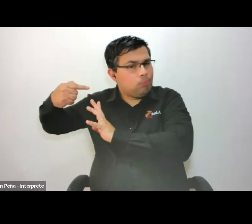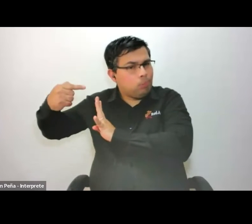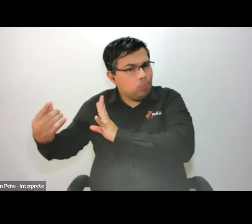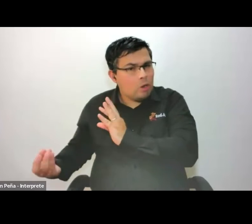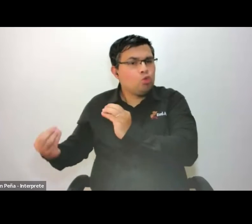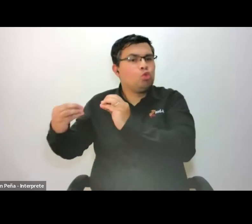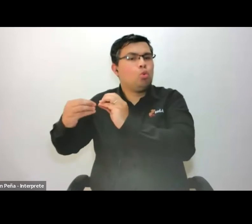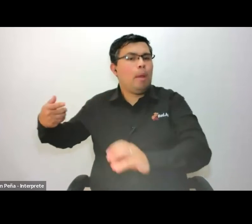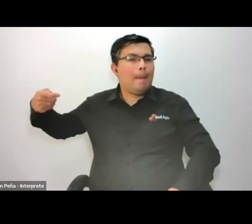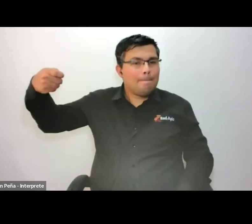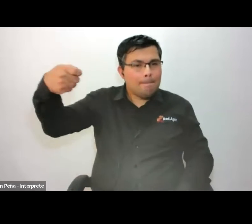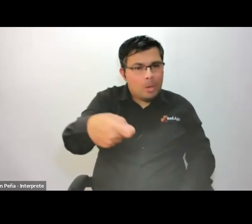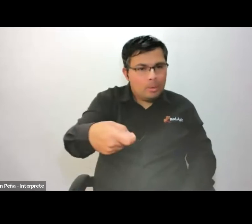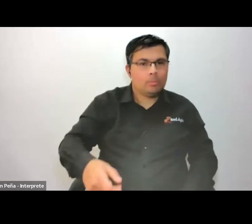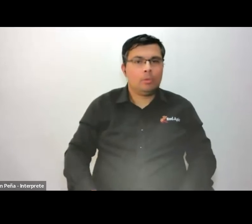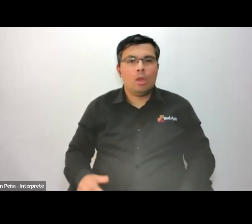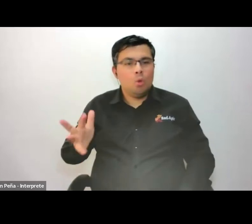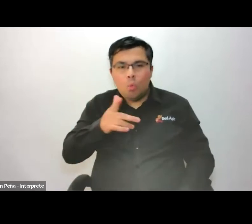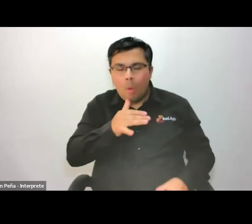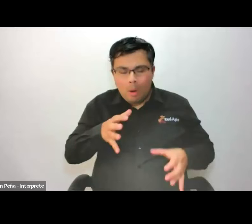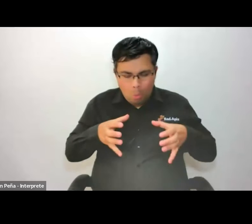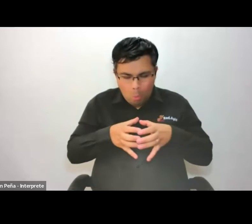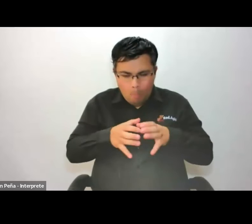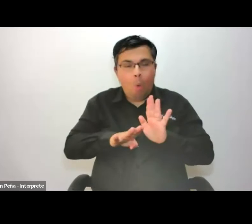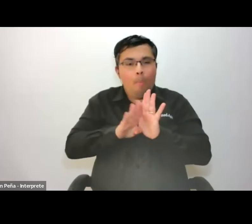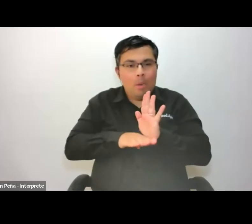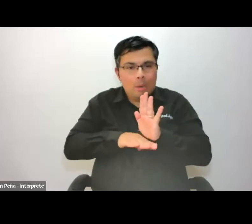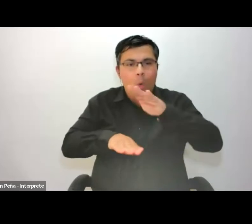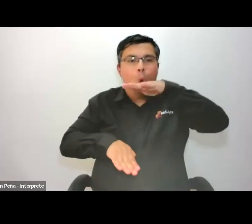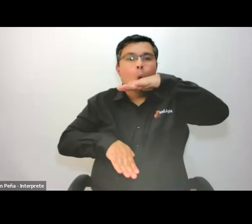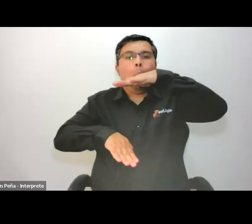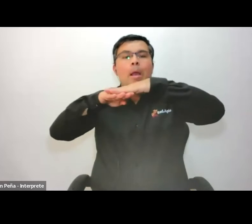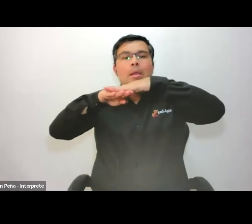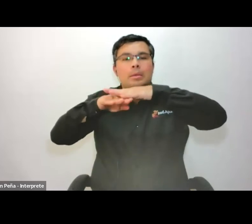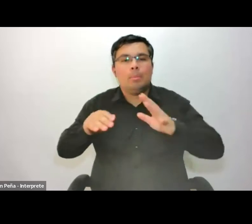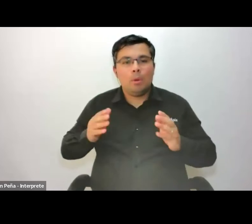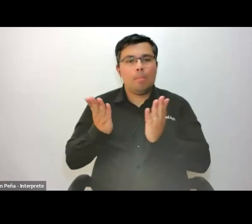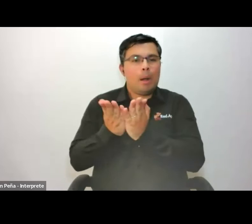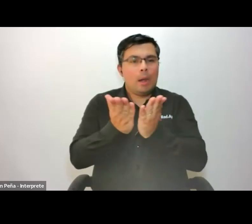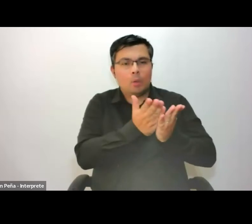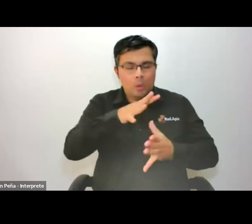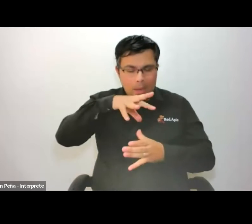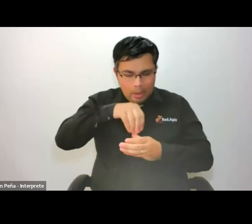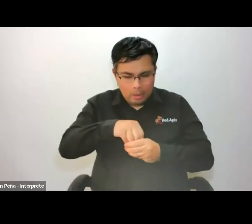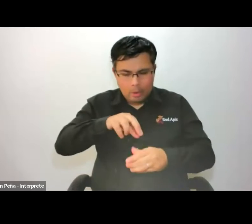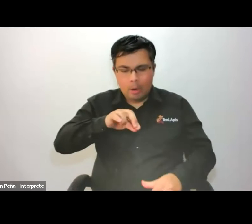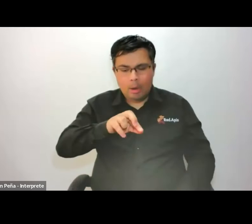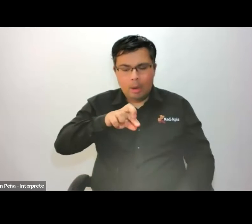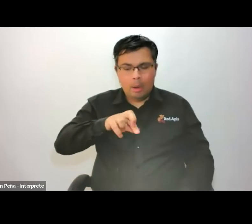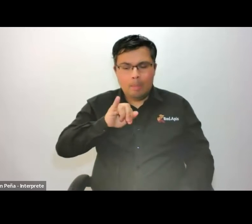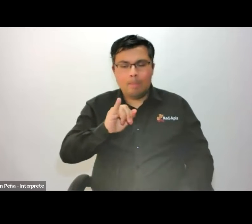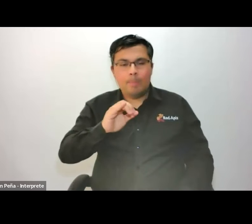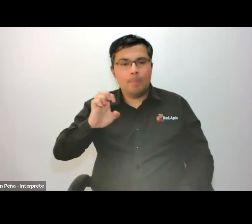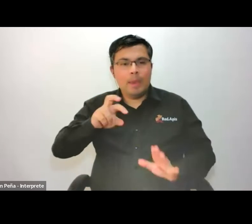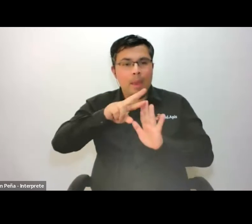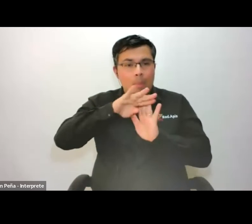mínimos ni máximos para los estudiantes con discapacidad en los PIE. Eso es solo que existen momentos